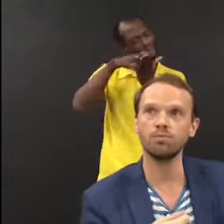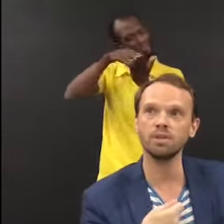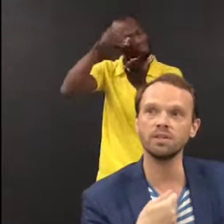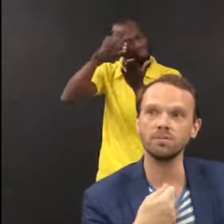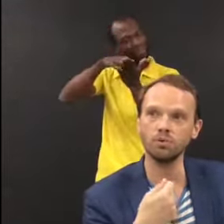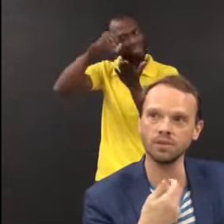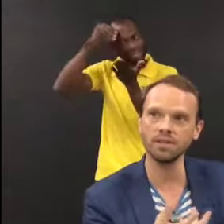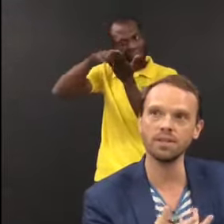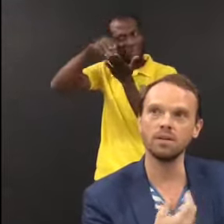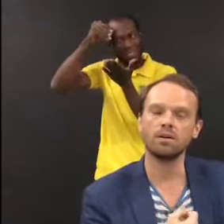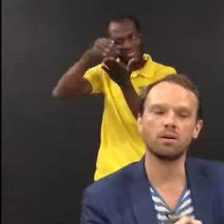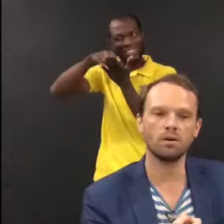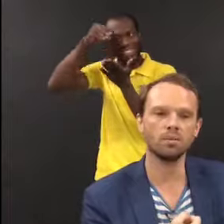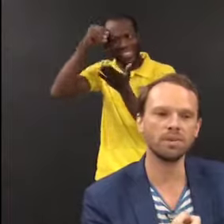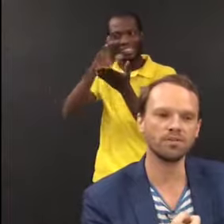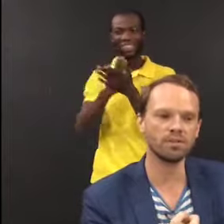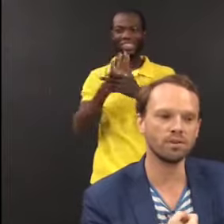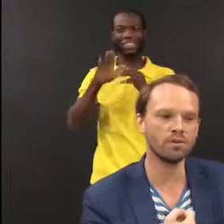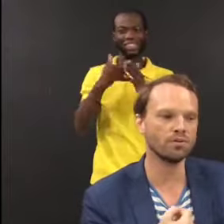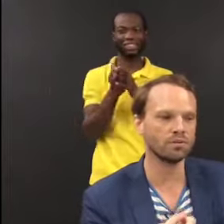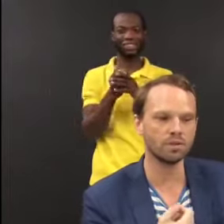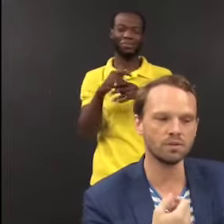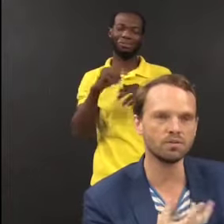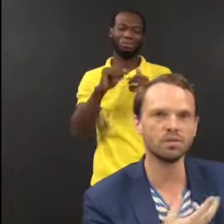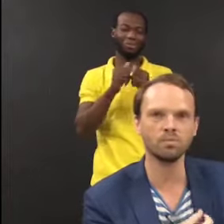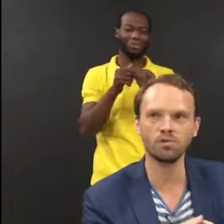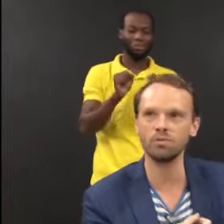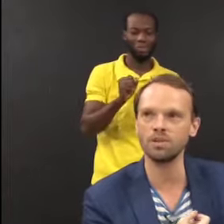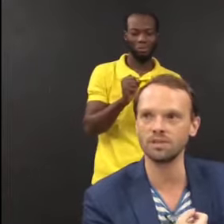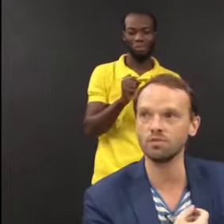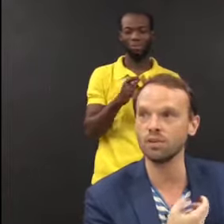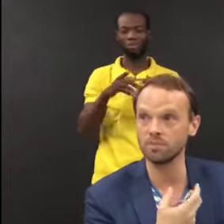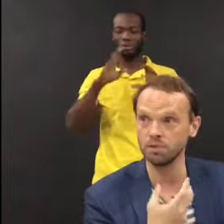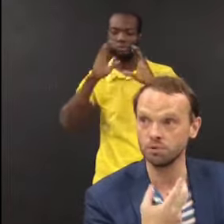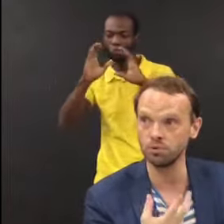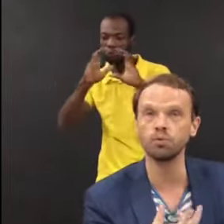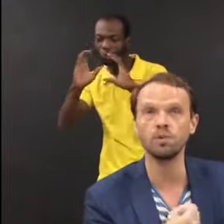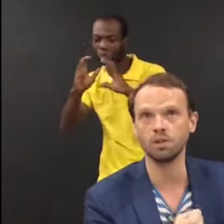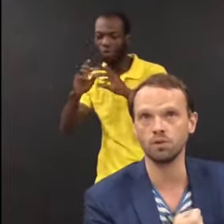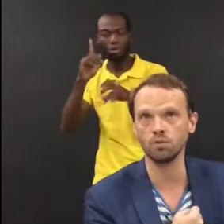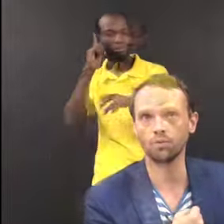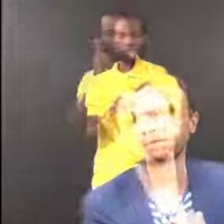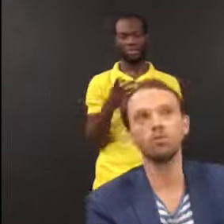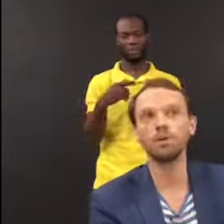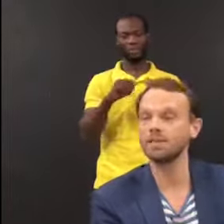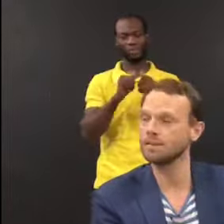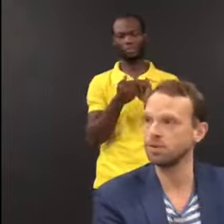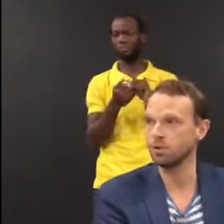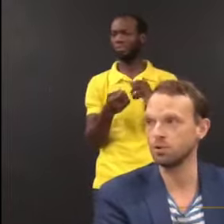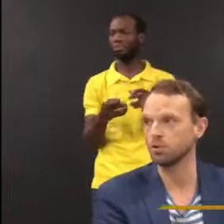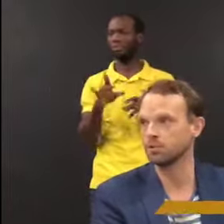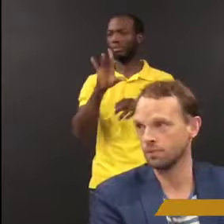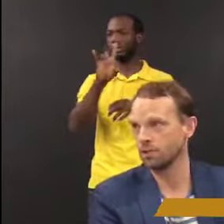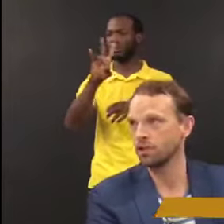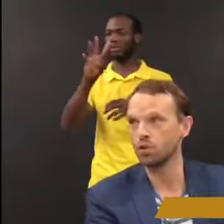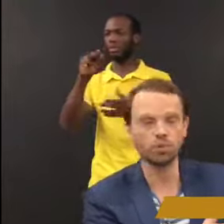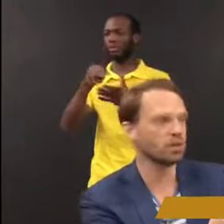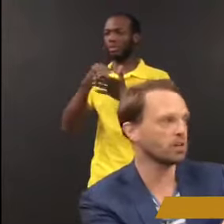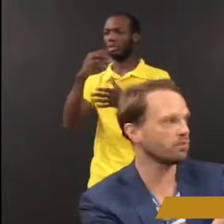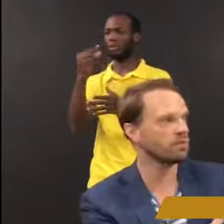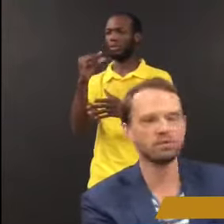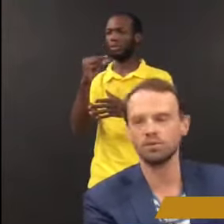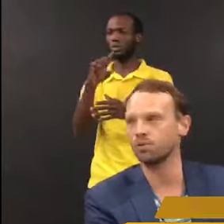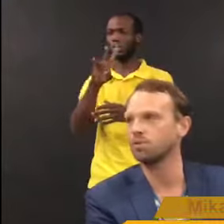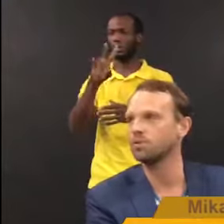et pouvoir déjà montrer leur bienveillance et quelques éléments de communication avec les personnes sourdes qu'elles rencontrent. Alors, le prix, c'est 7000 gourdes, qui est le